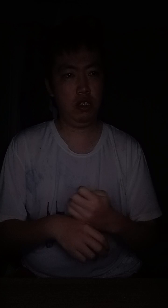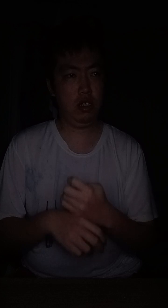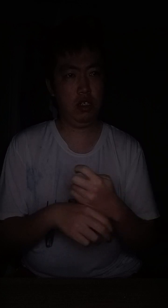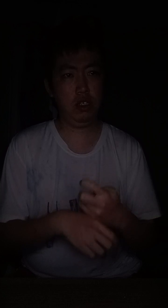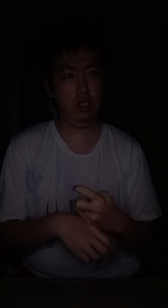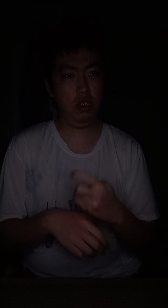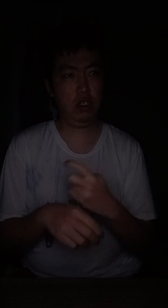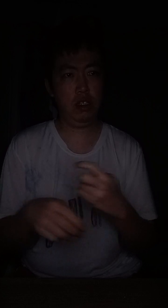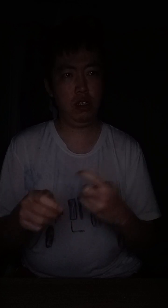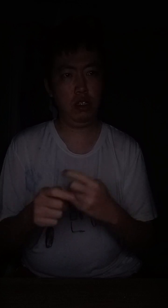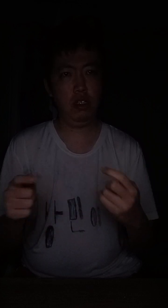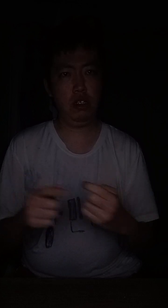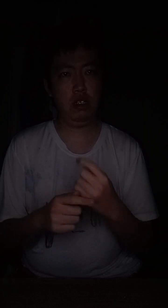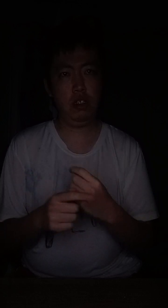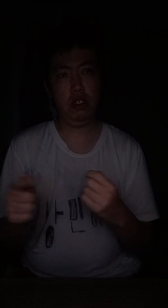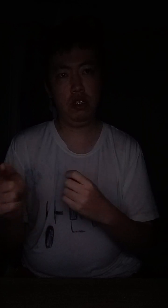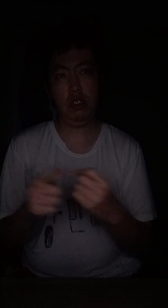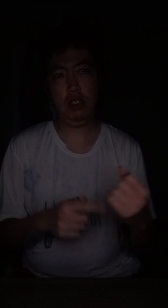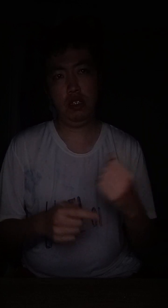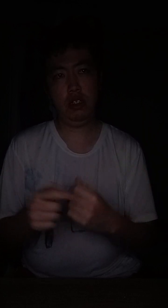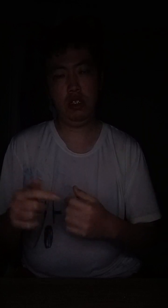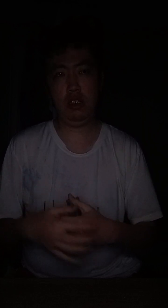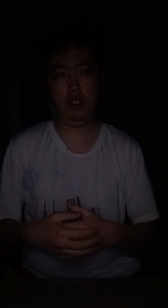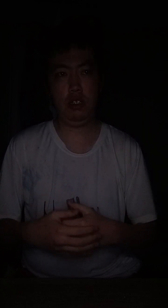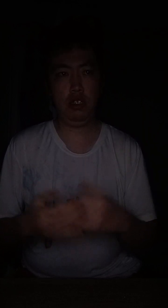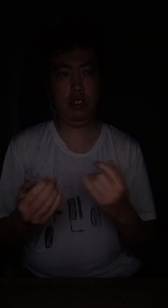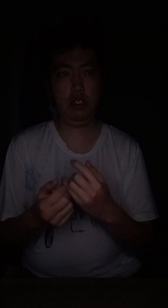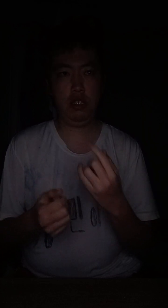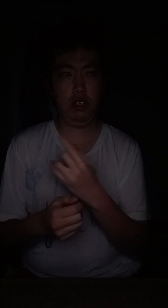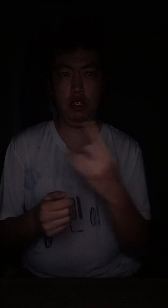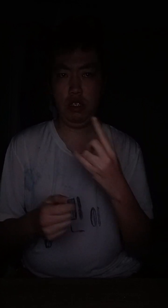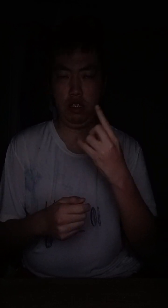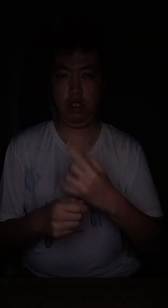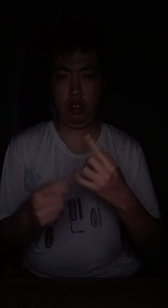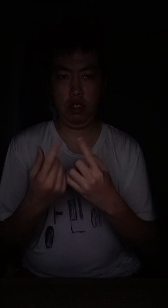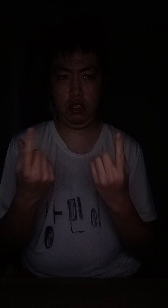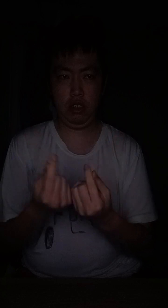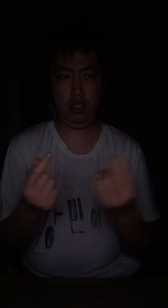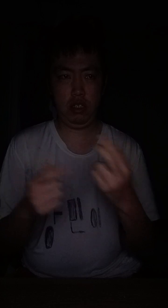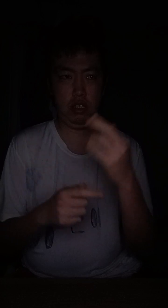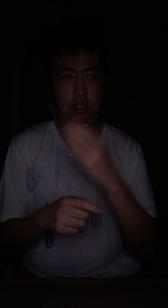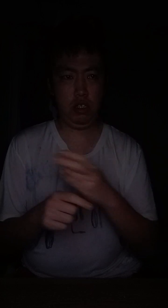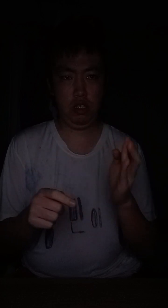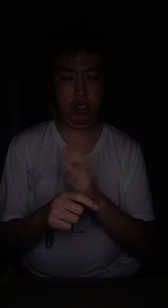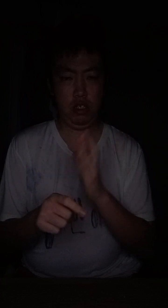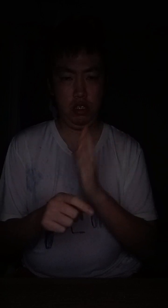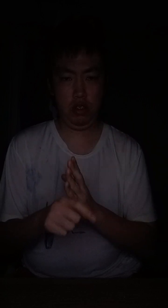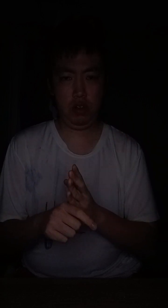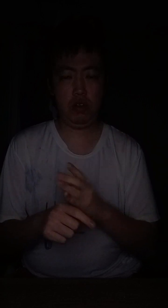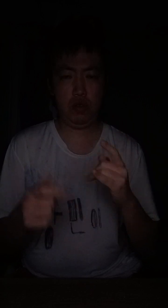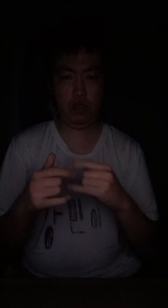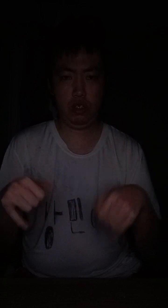방식으로 수사를 제대로 안 한다던가 조금 어떤 특정이 조금 되더라도 수사가 제대로 안